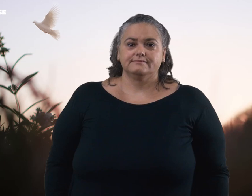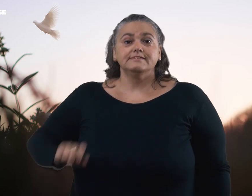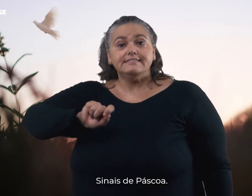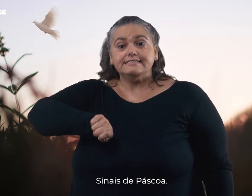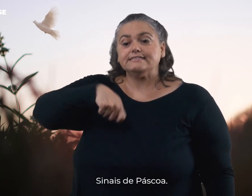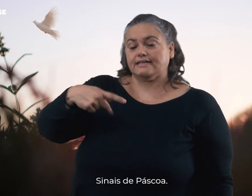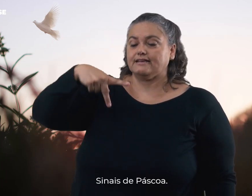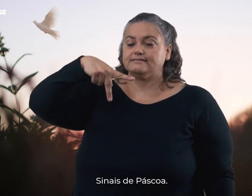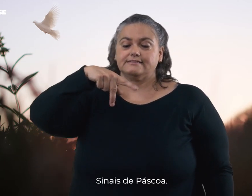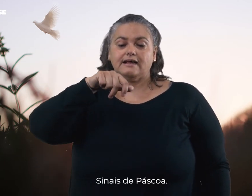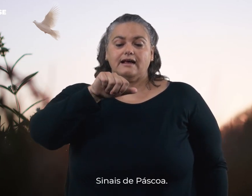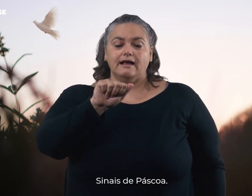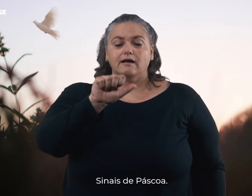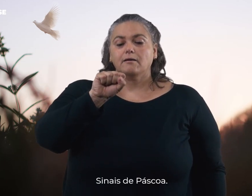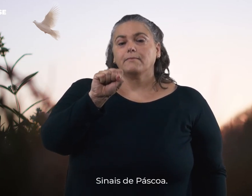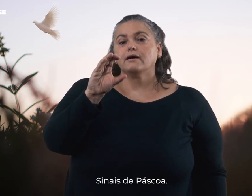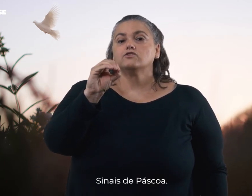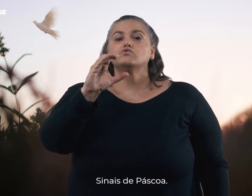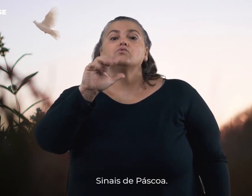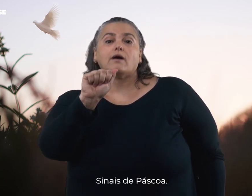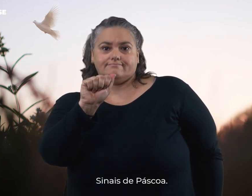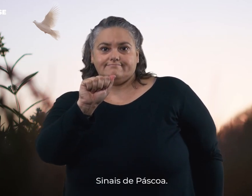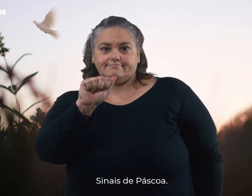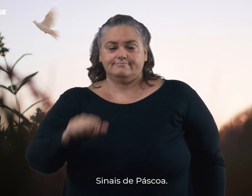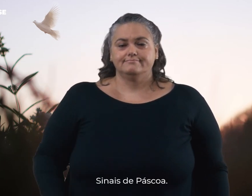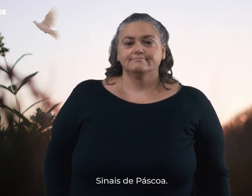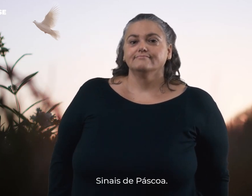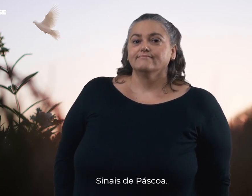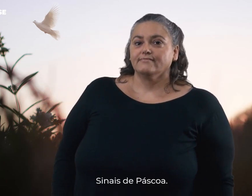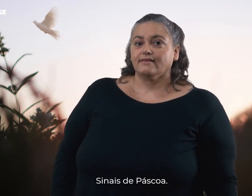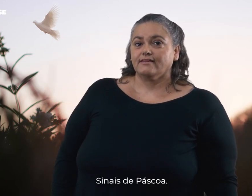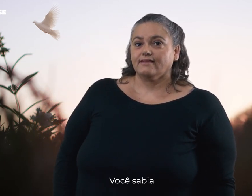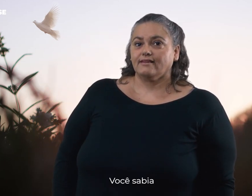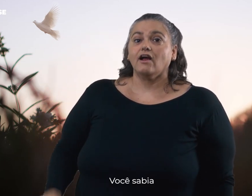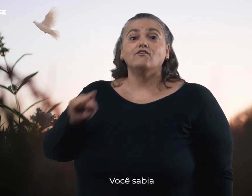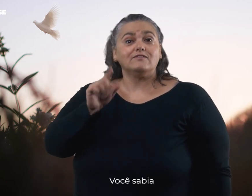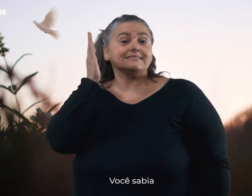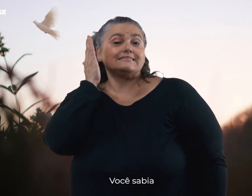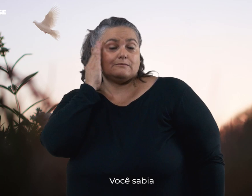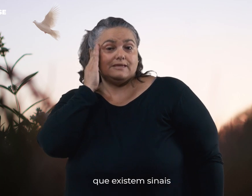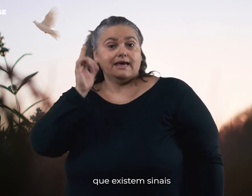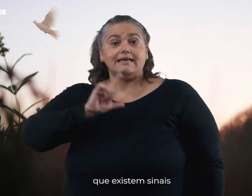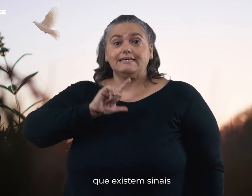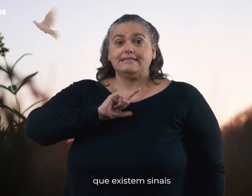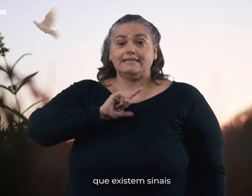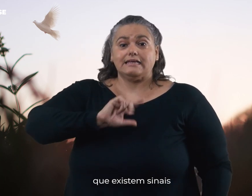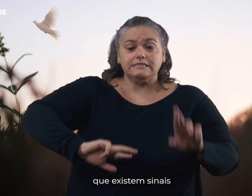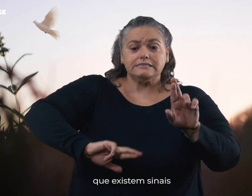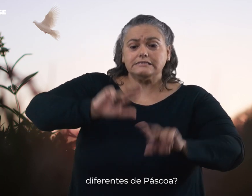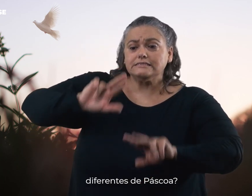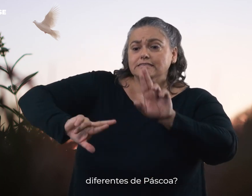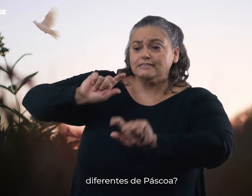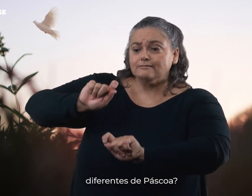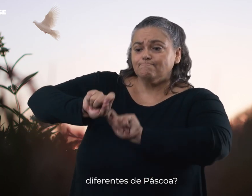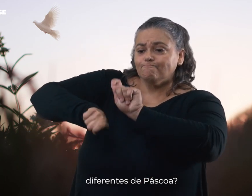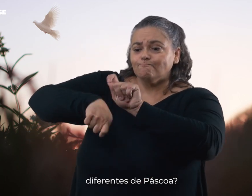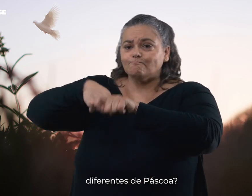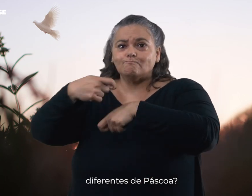Sinais de Páscoa Você sabia que existem sinais diferentes de